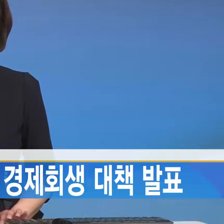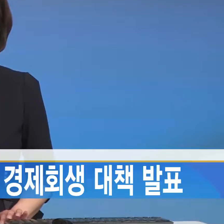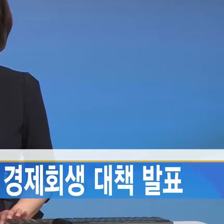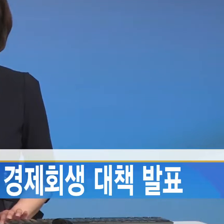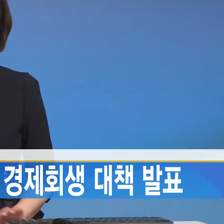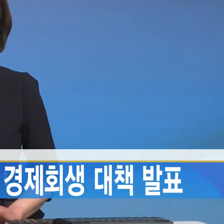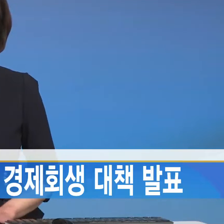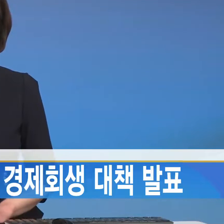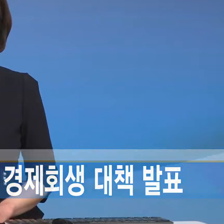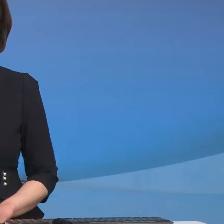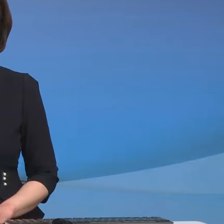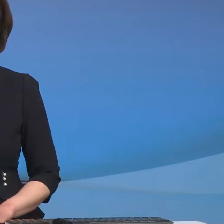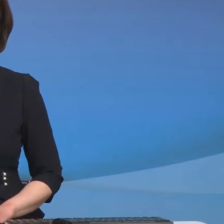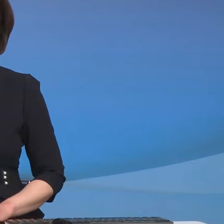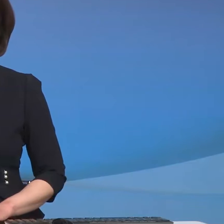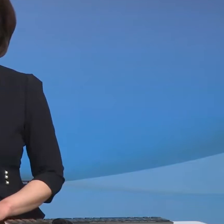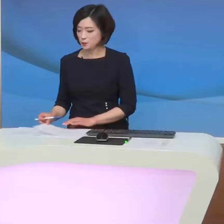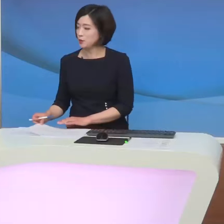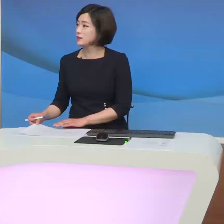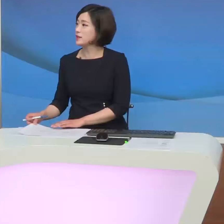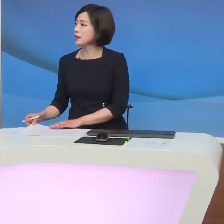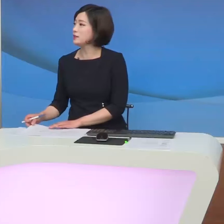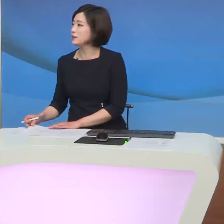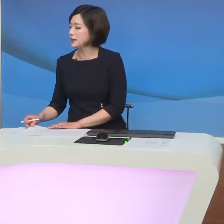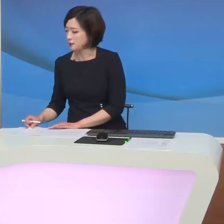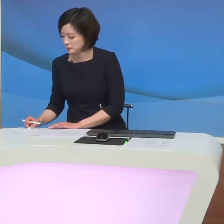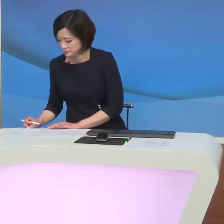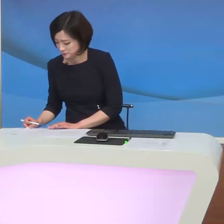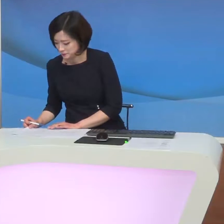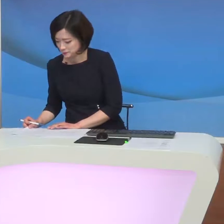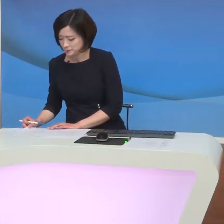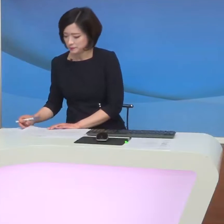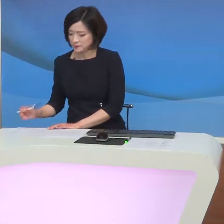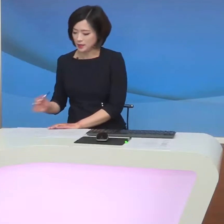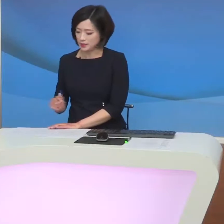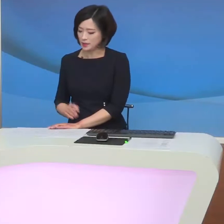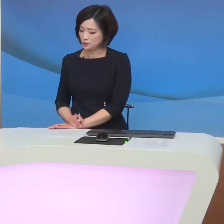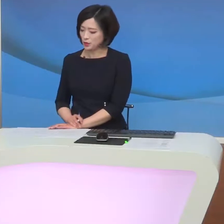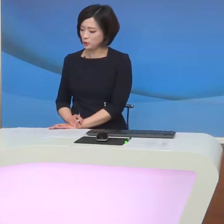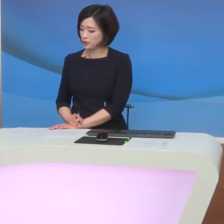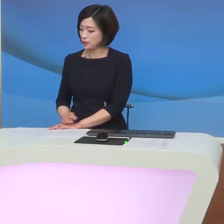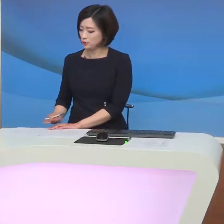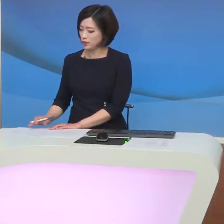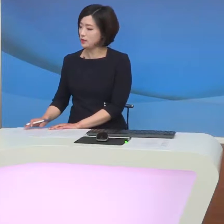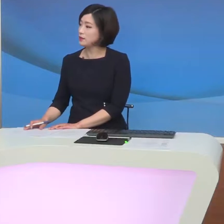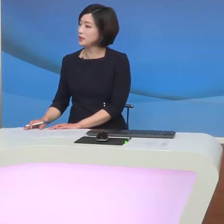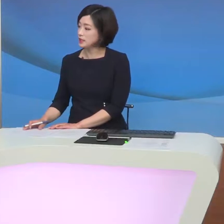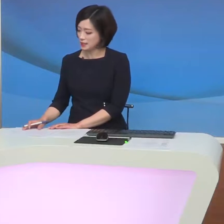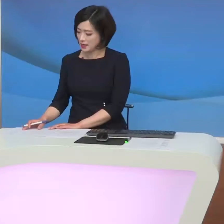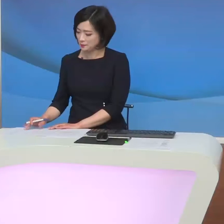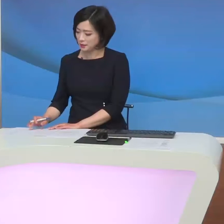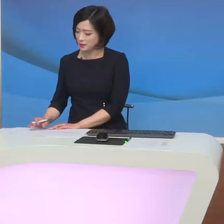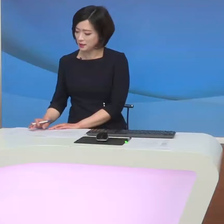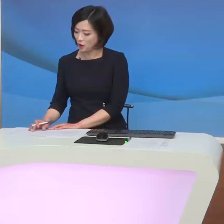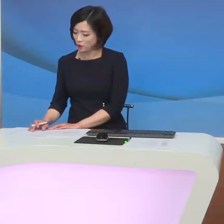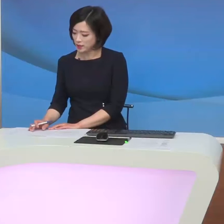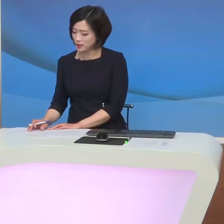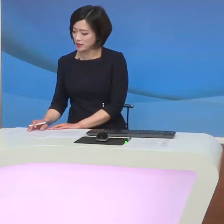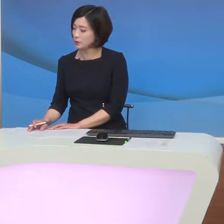기자와 자세한 내용 알아보겠습니다. 김종혁 기자, 안녕하세요. 예, 안녕하십니까? 네, 지난주에 코로나19 관련